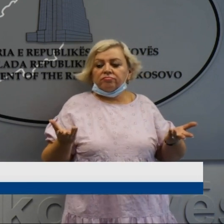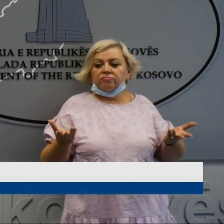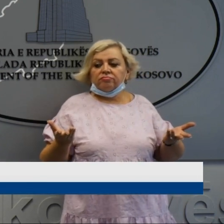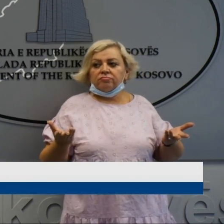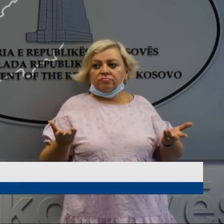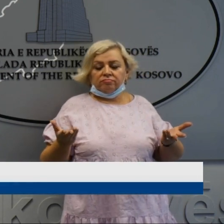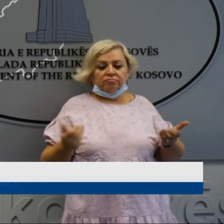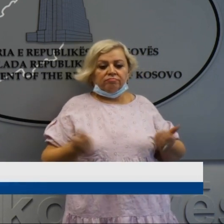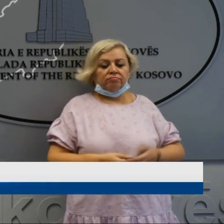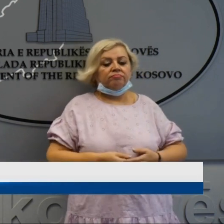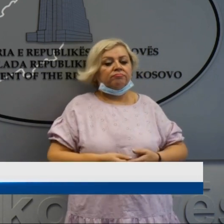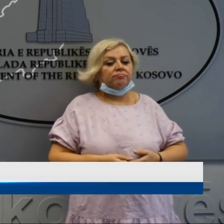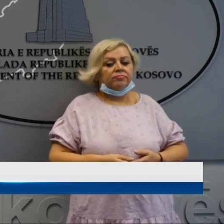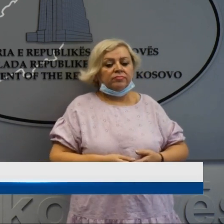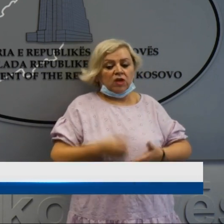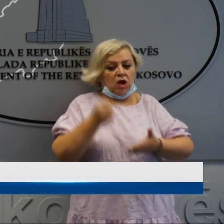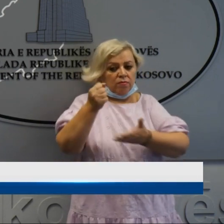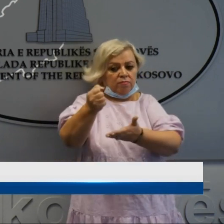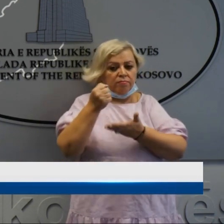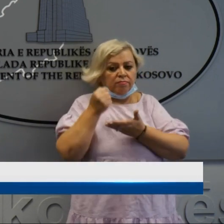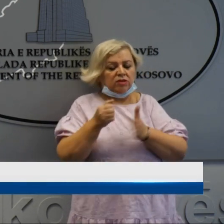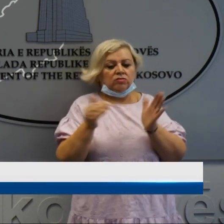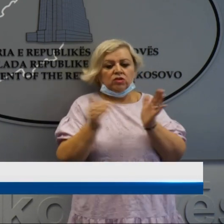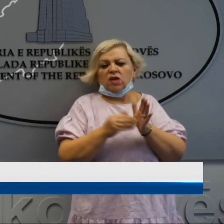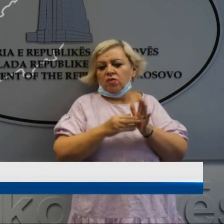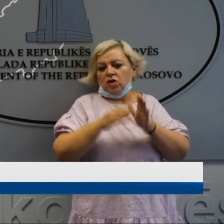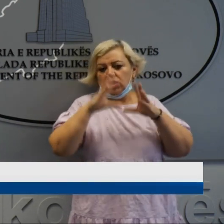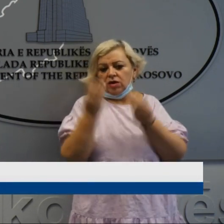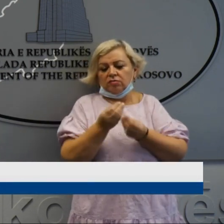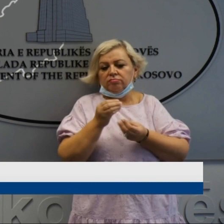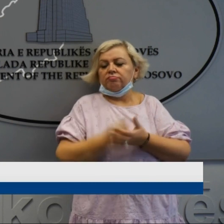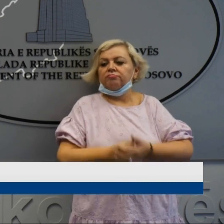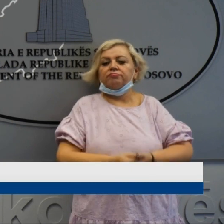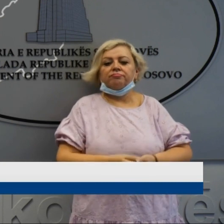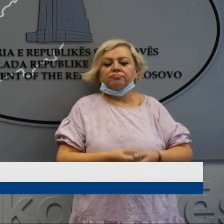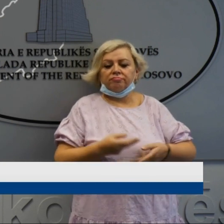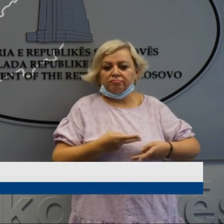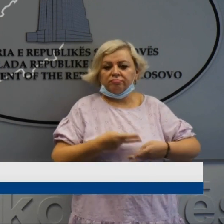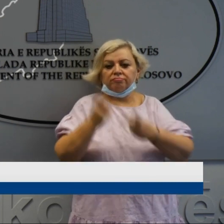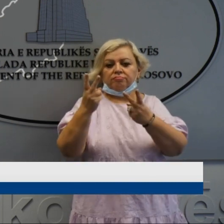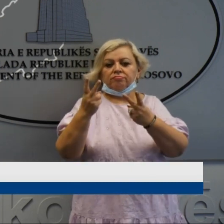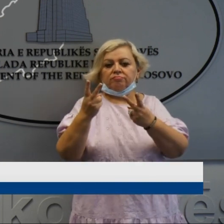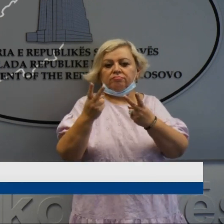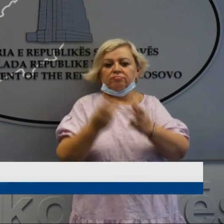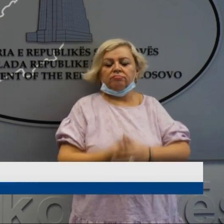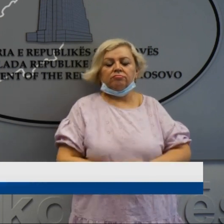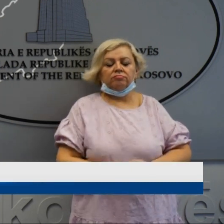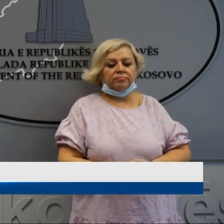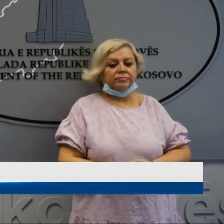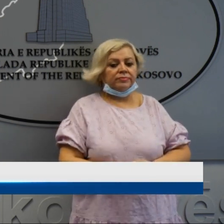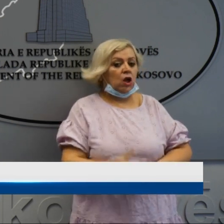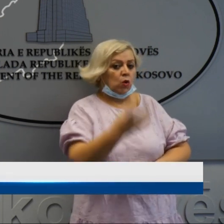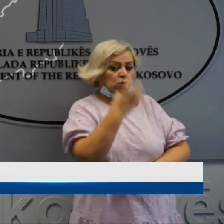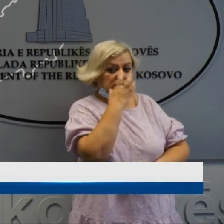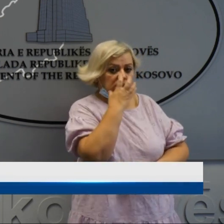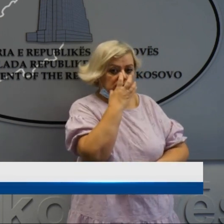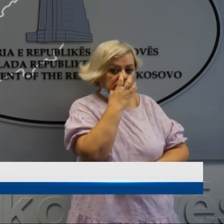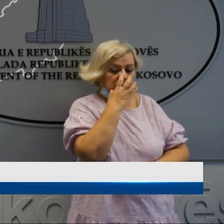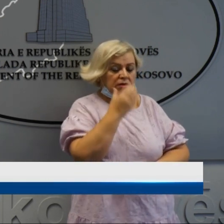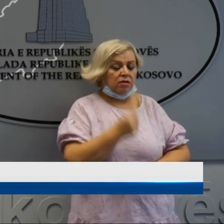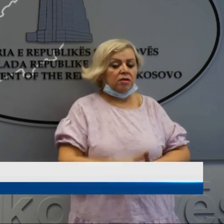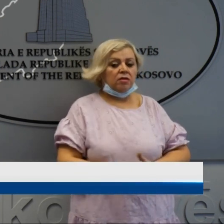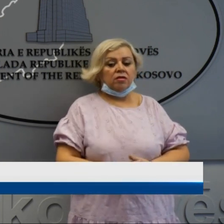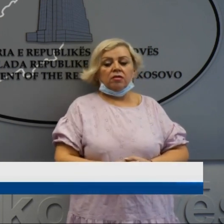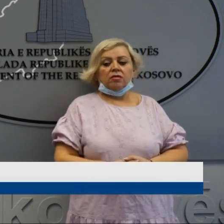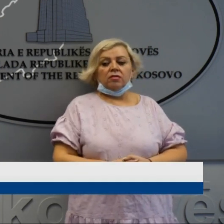Në këtë drejtim është bërë një kostim me të gjitha nevojat të cilat janë dërguar tashmë dhe oksigjenimi do bëhet